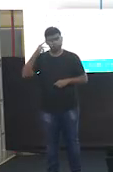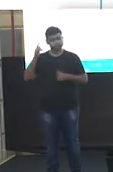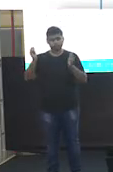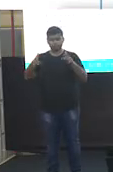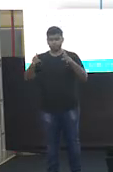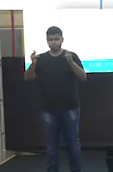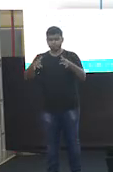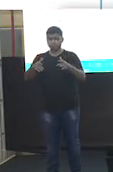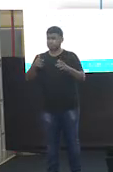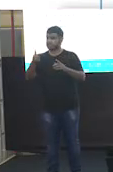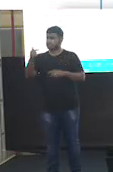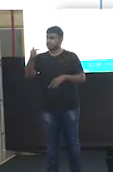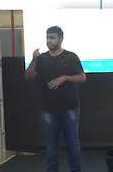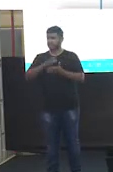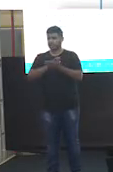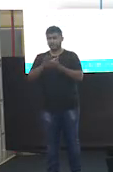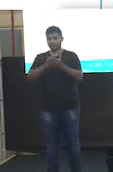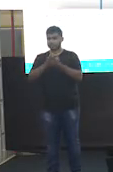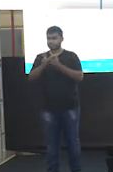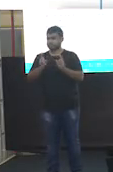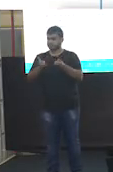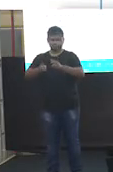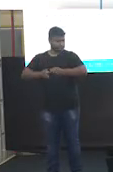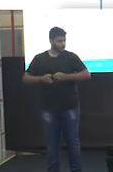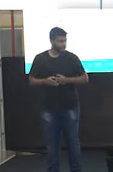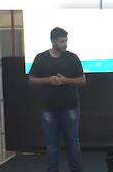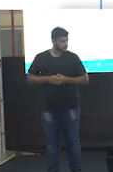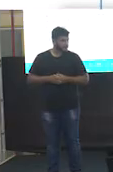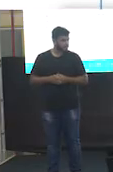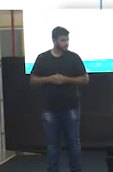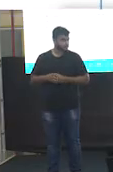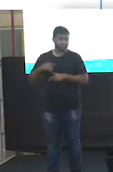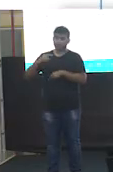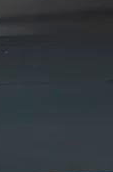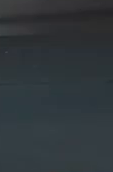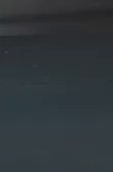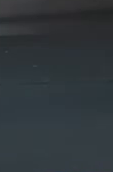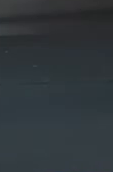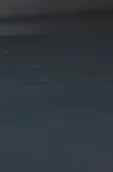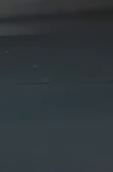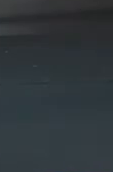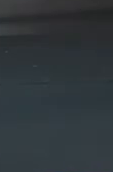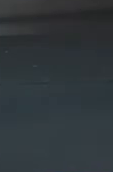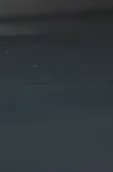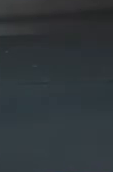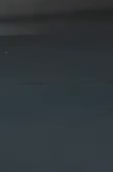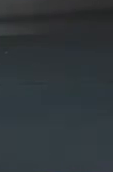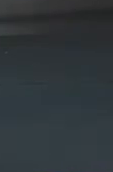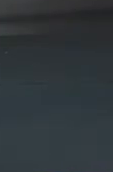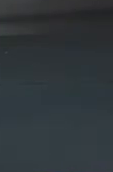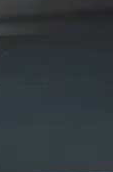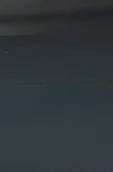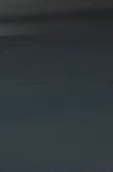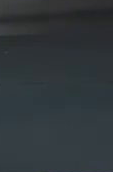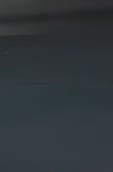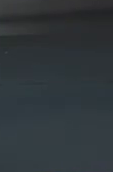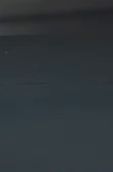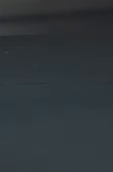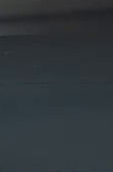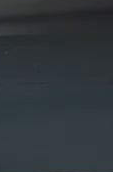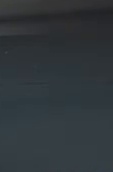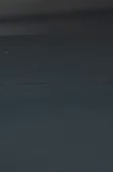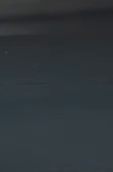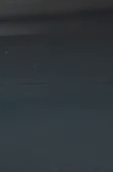nada. E depois da quinta vai para 6,5. Se depois da quinta vai para 6,5,